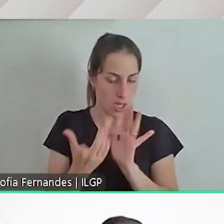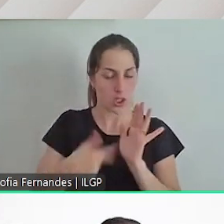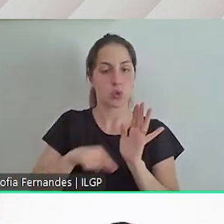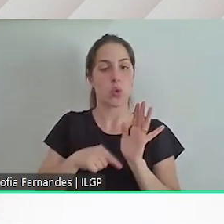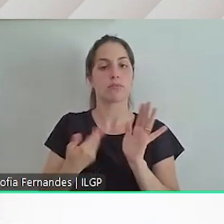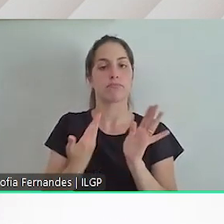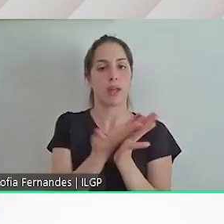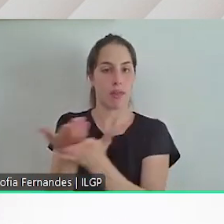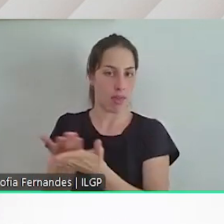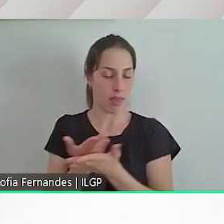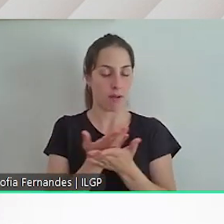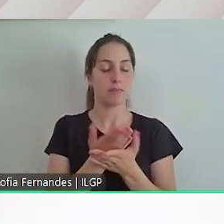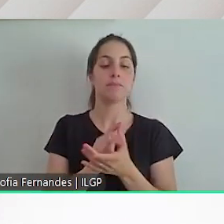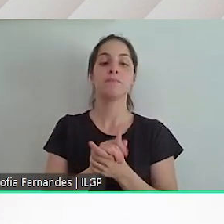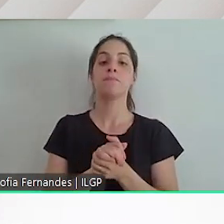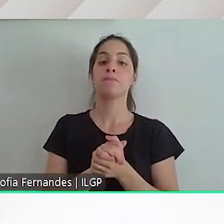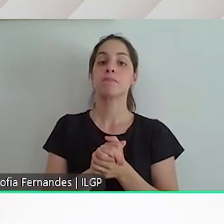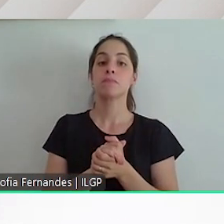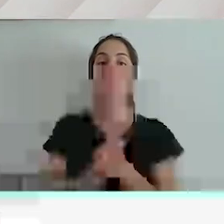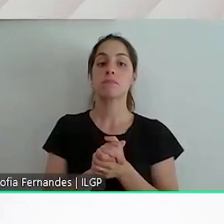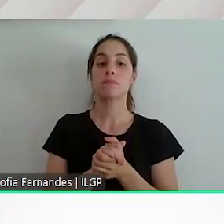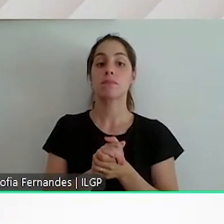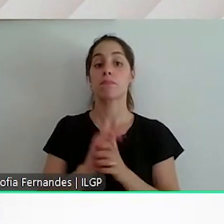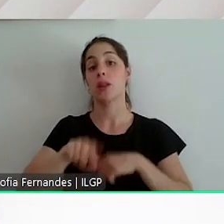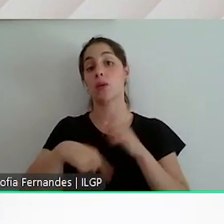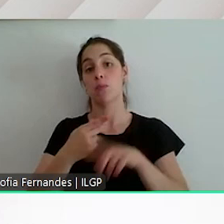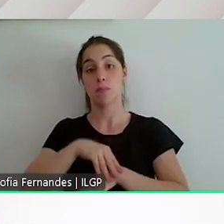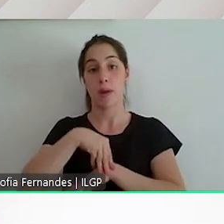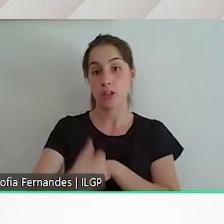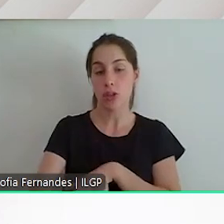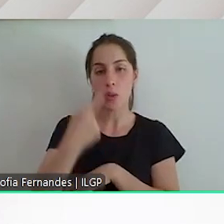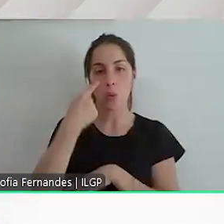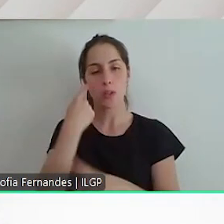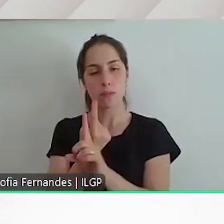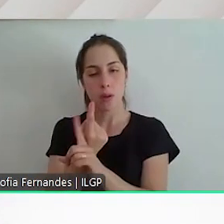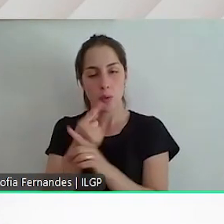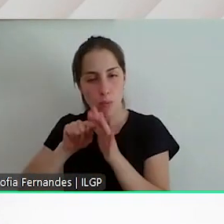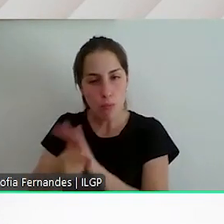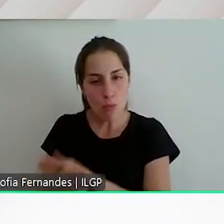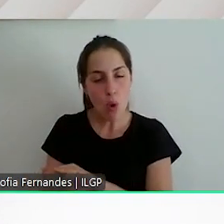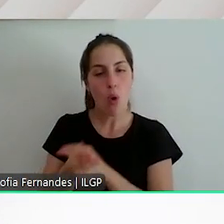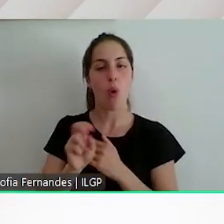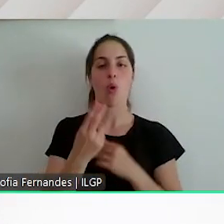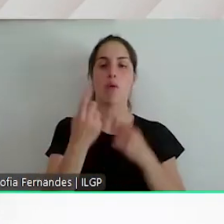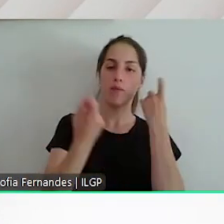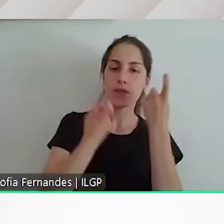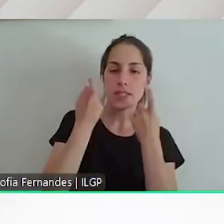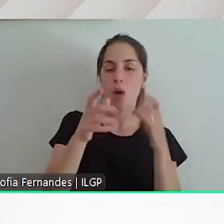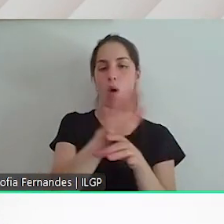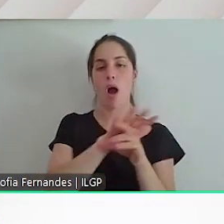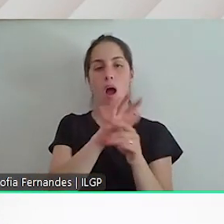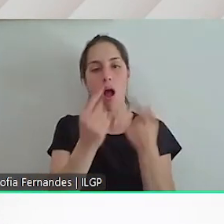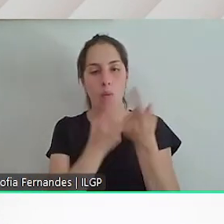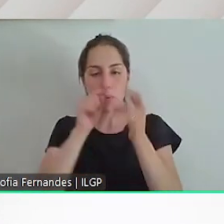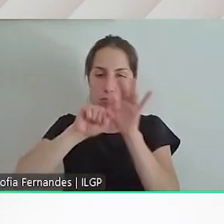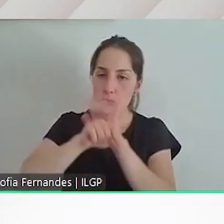de kits de ferramentas para aprofundar conhecimentos e estimular reflexões em várias áreas